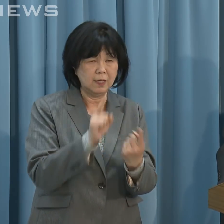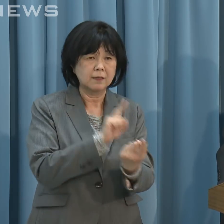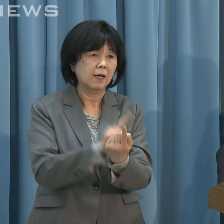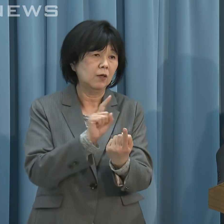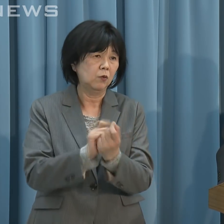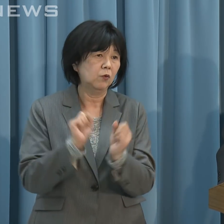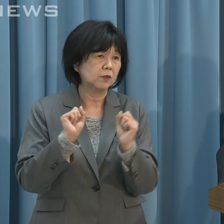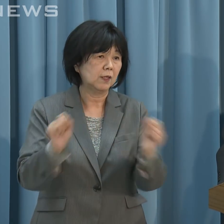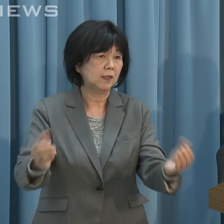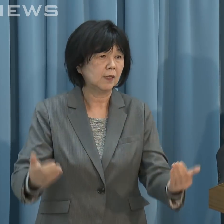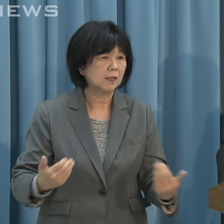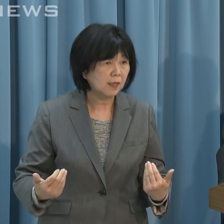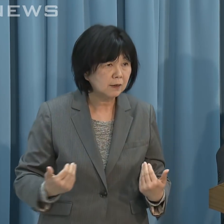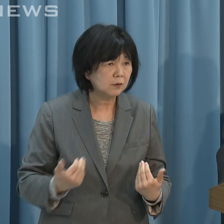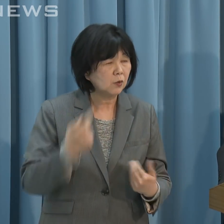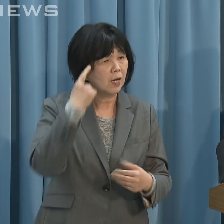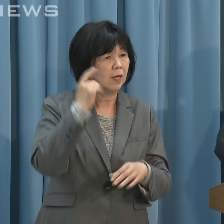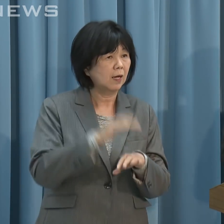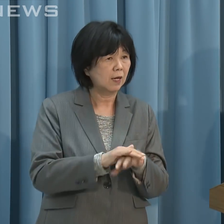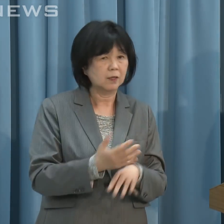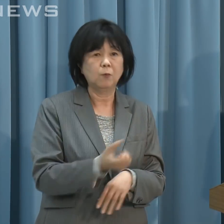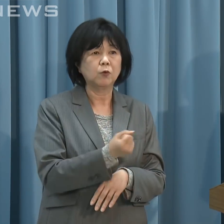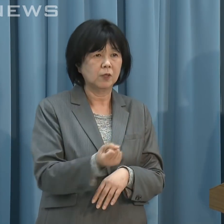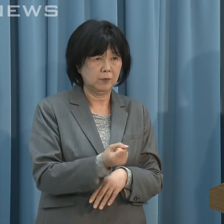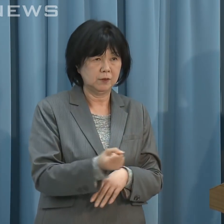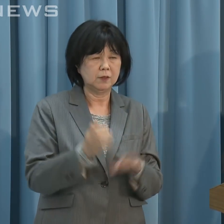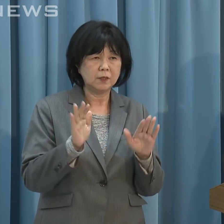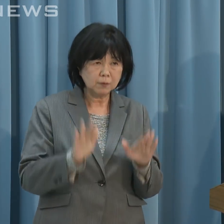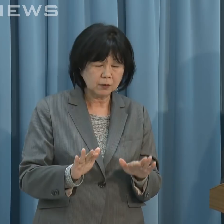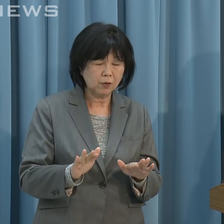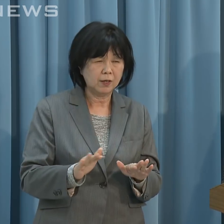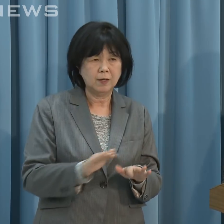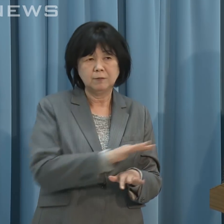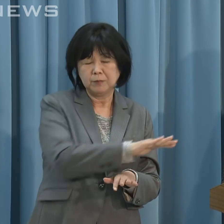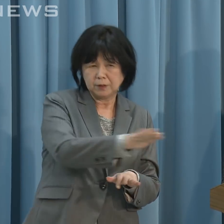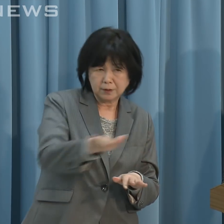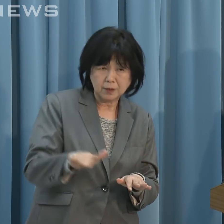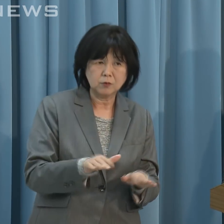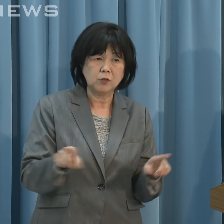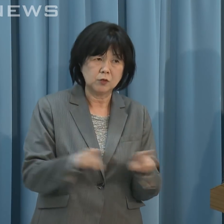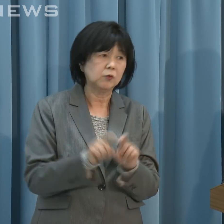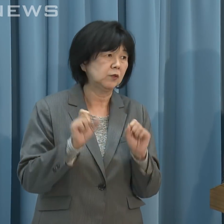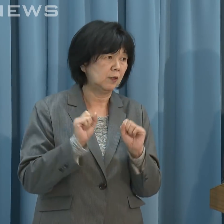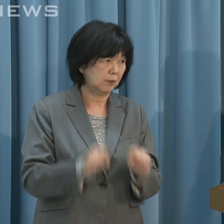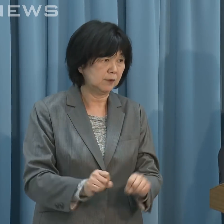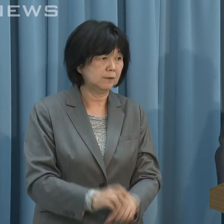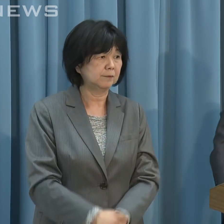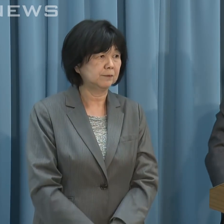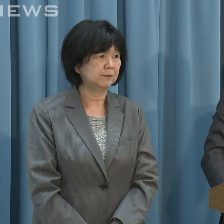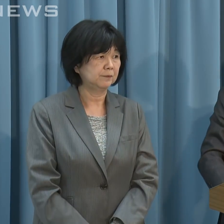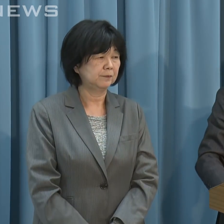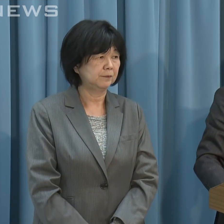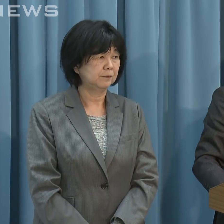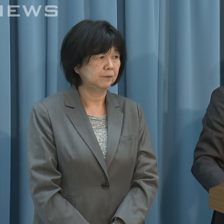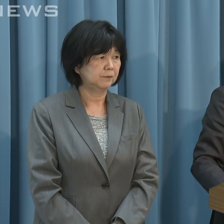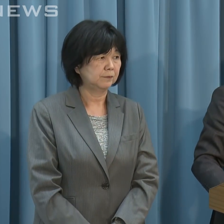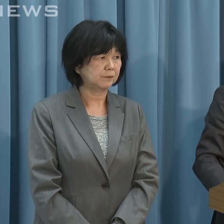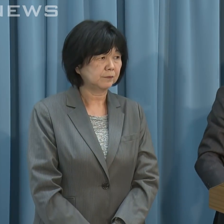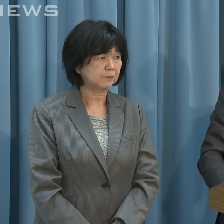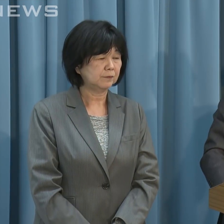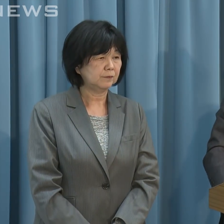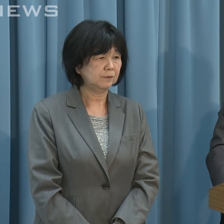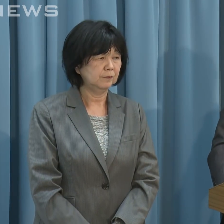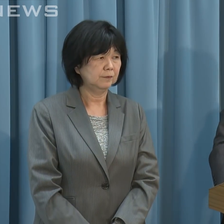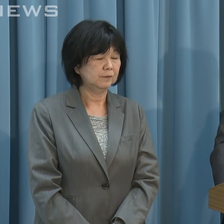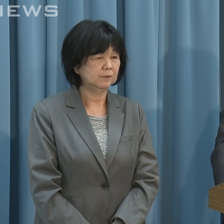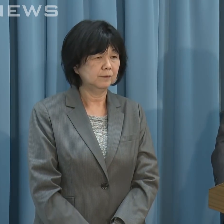をしていきたい、そういう思いです。今のところは全部でやりたい。 先生、あと1点お願いします。 はい。 まあ、今回、先ほど知事